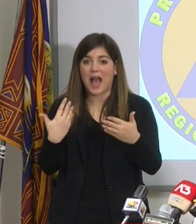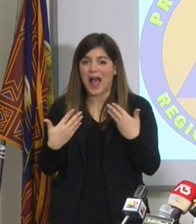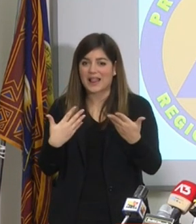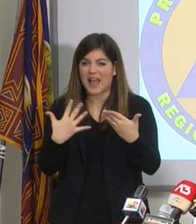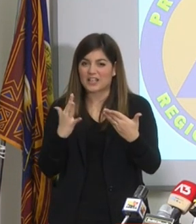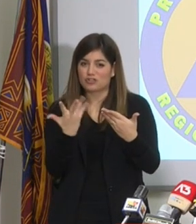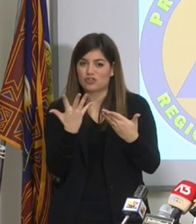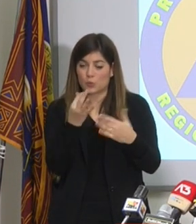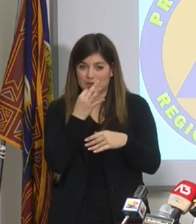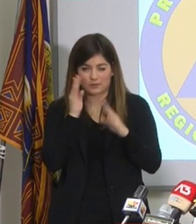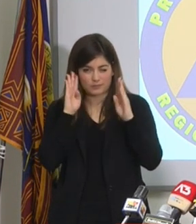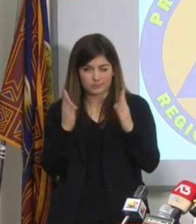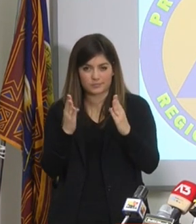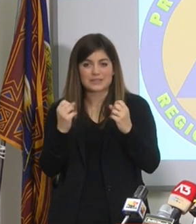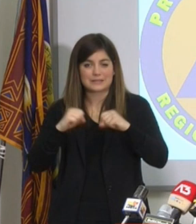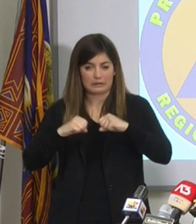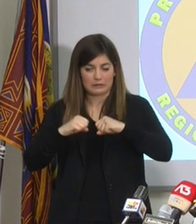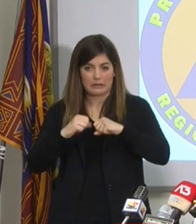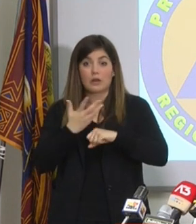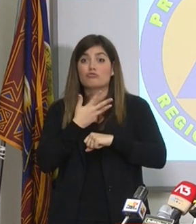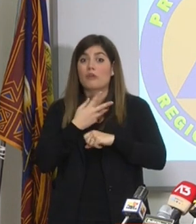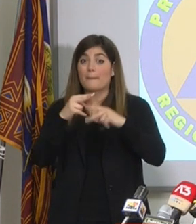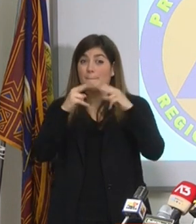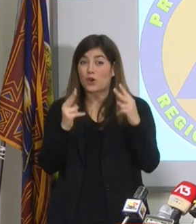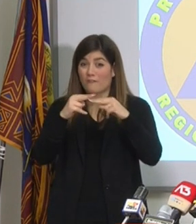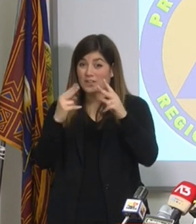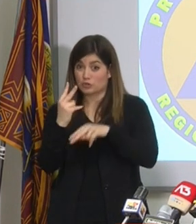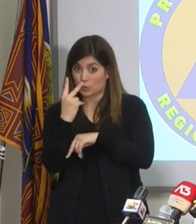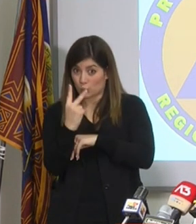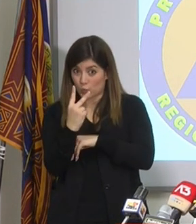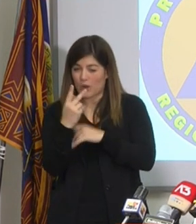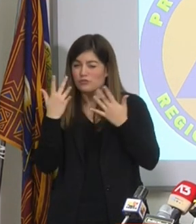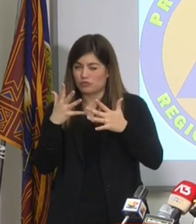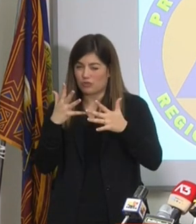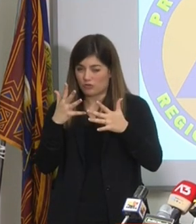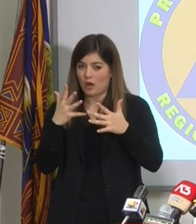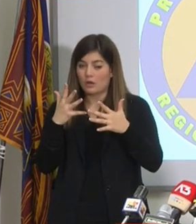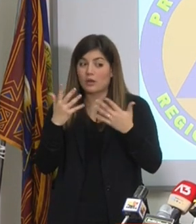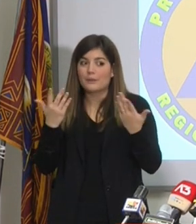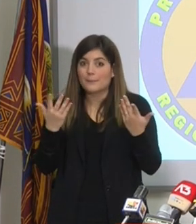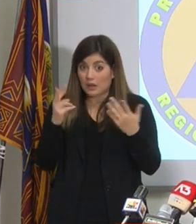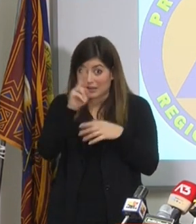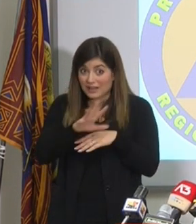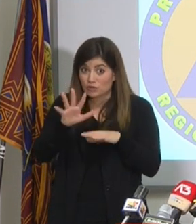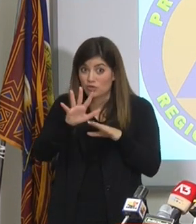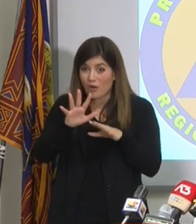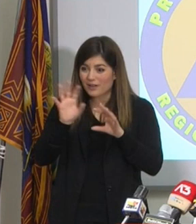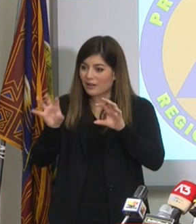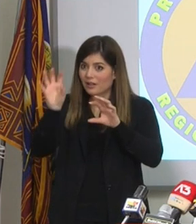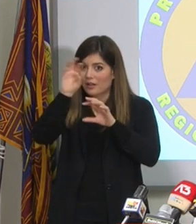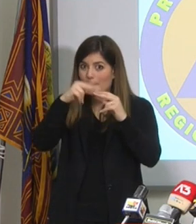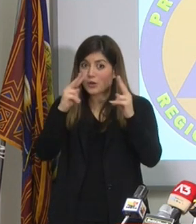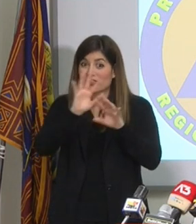sanità, due province sono già entrate, il resto della regione che tempi ha per diventare tutta